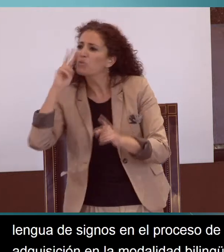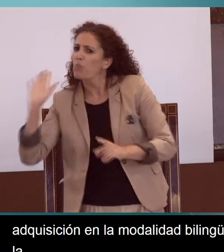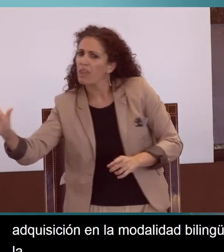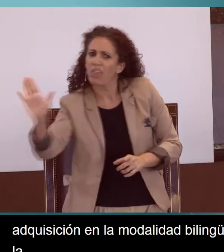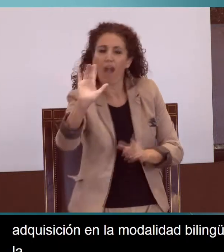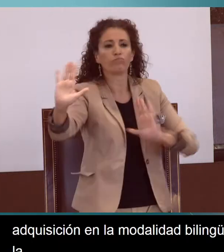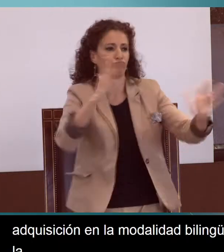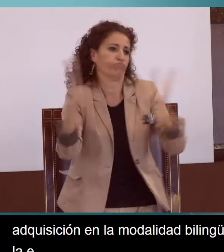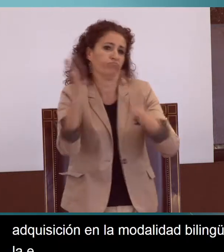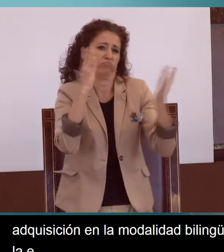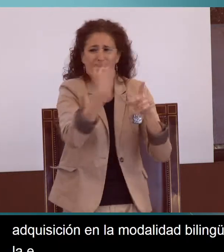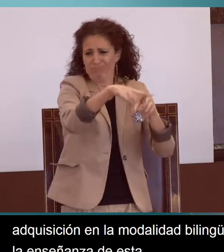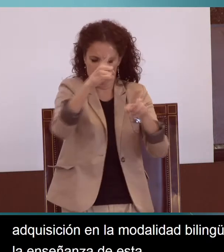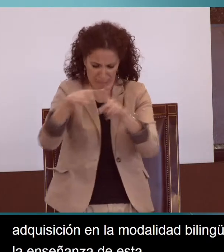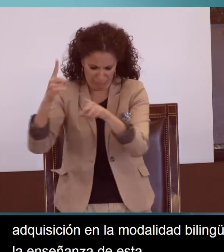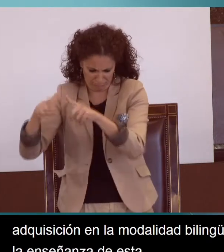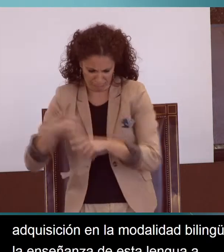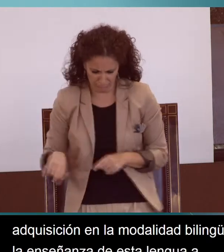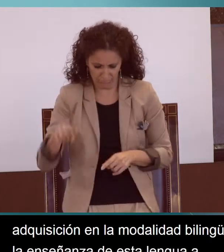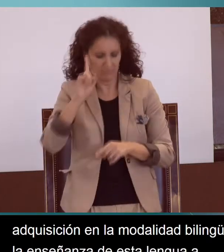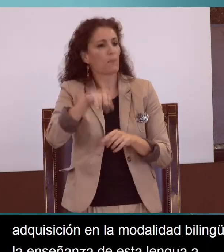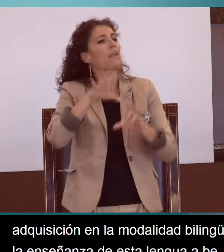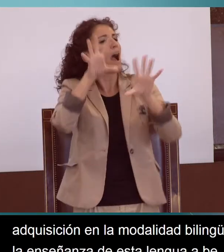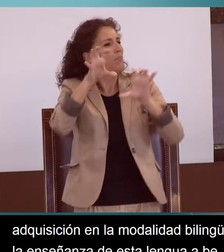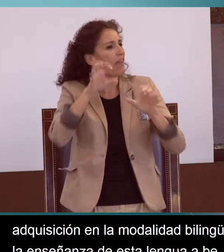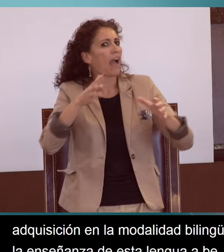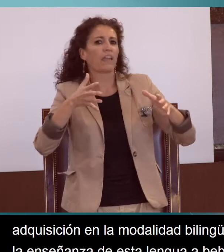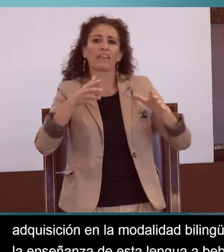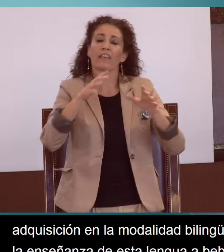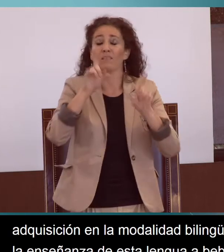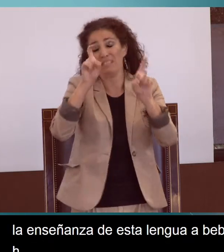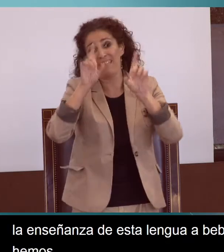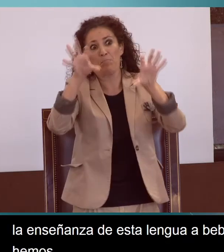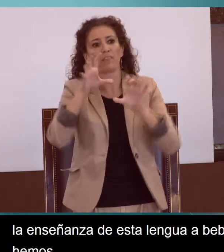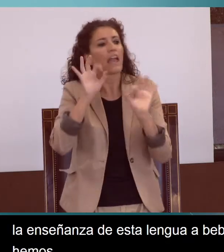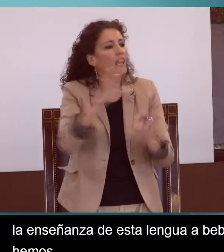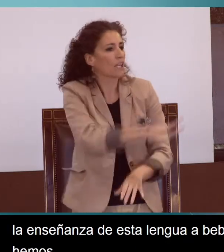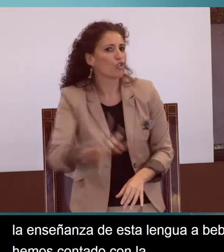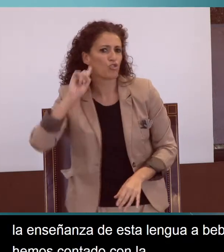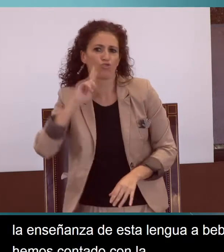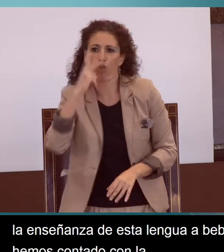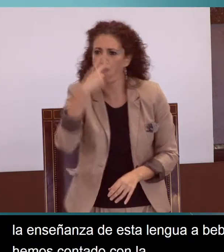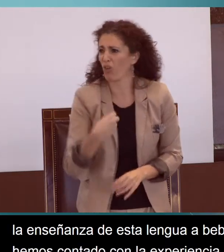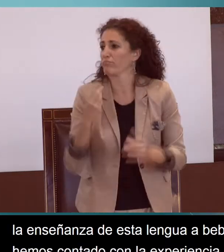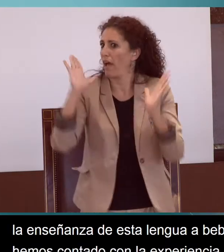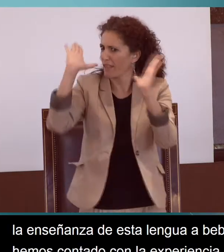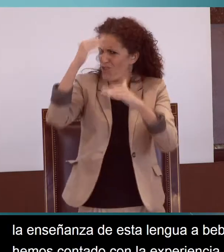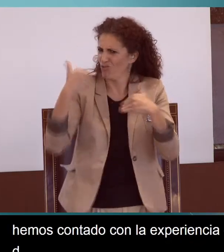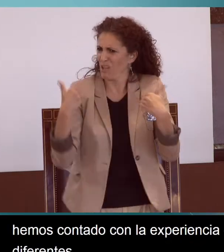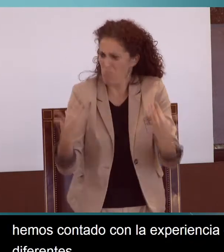Hemos contado con la experiencia de diferentes centros educativos. En cuanto a la enseñanza y aprendizaje de esta lengua en niños